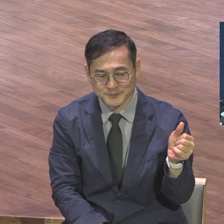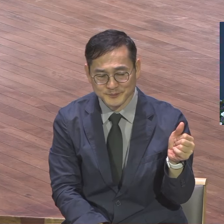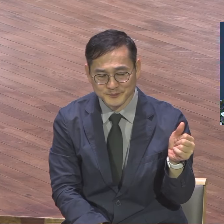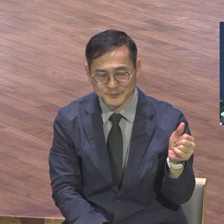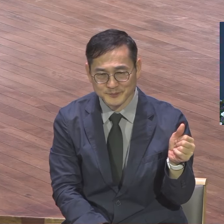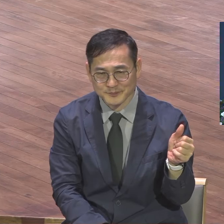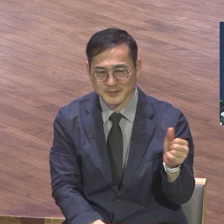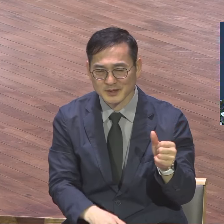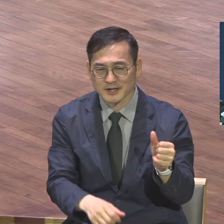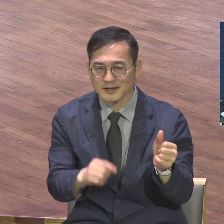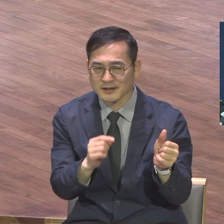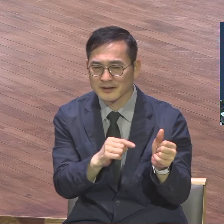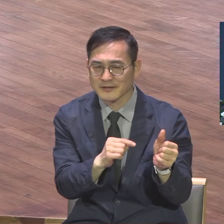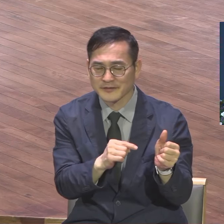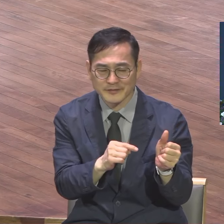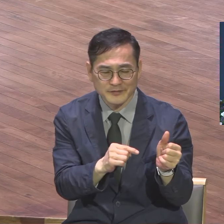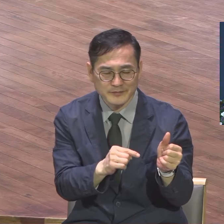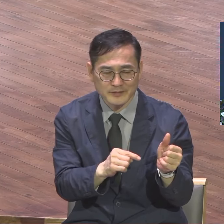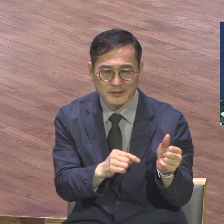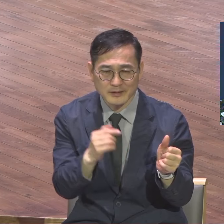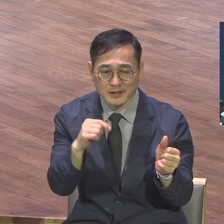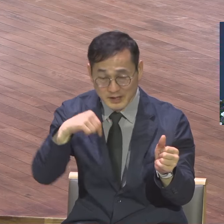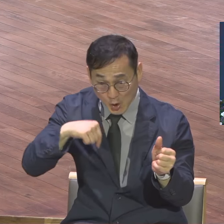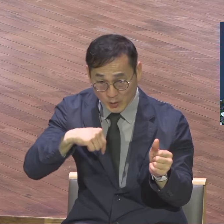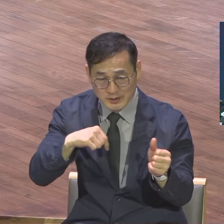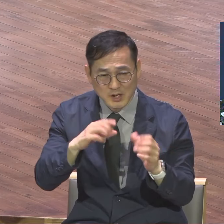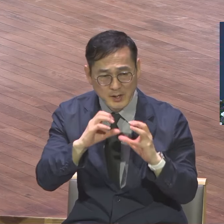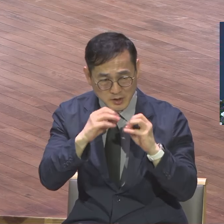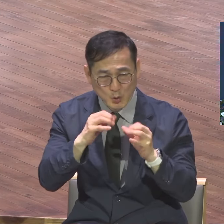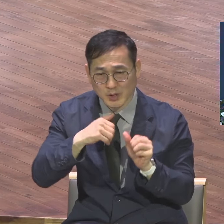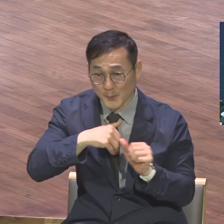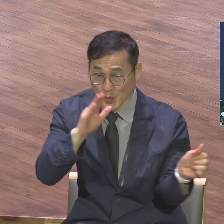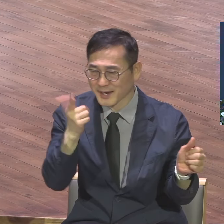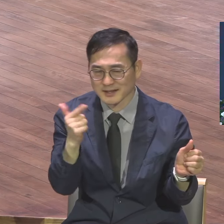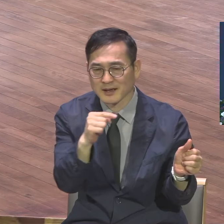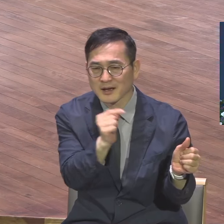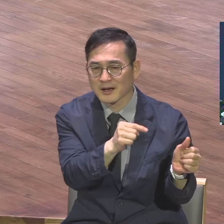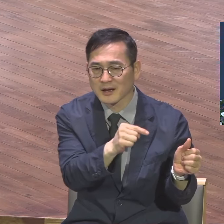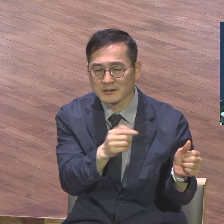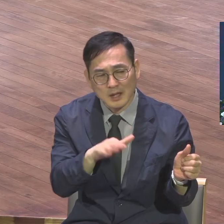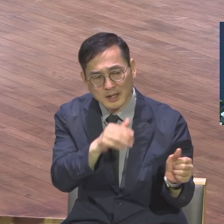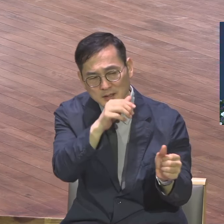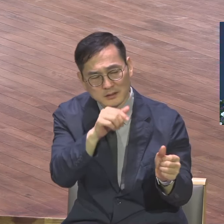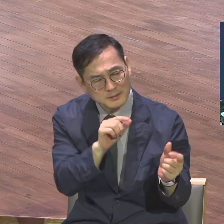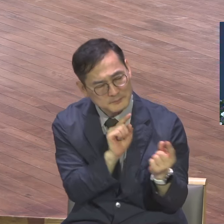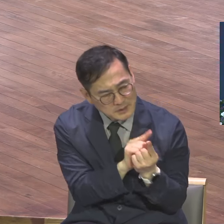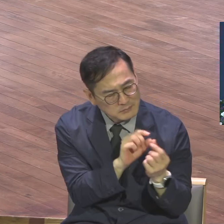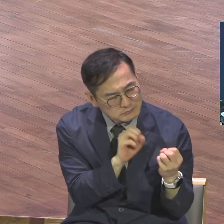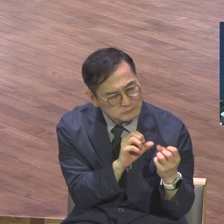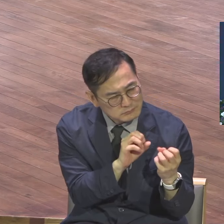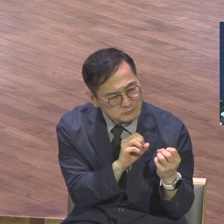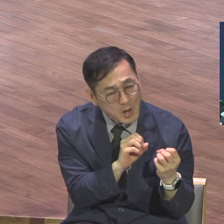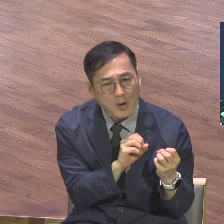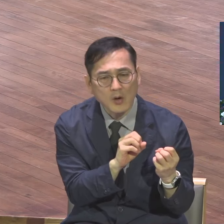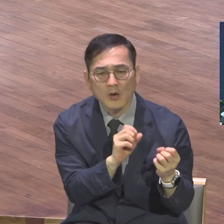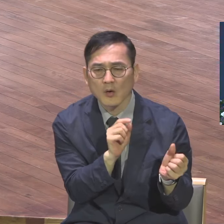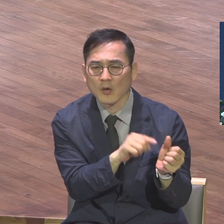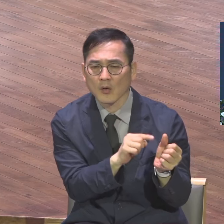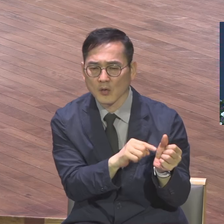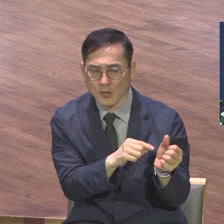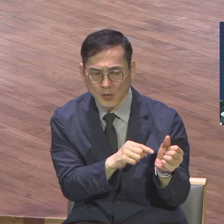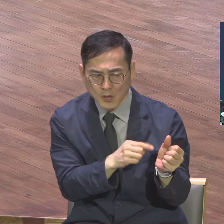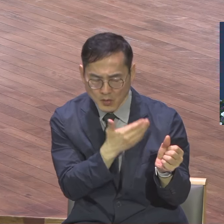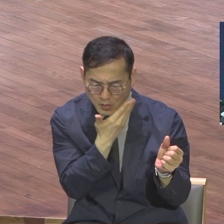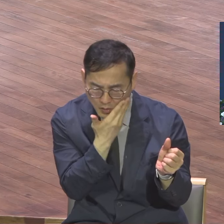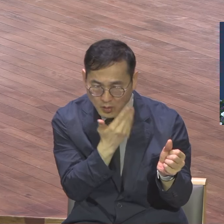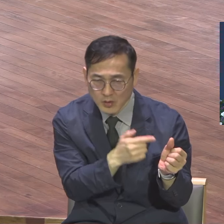교회 파송 선교사도 아니고 회목도 아니에요. 그런데 우리 장로님들 통해서 제가 만나보니까 너무 중요한 분이라서 제가